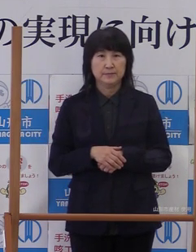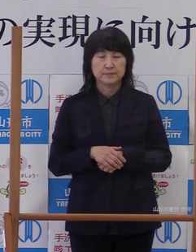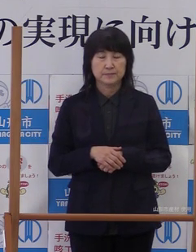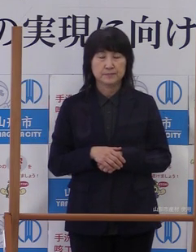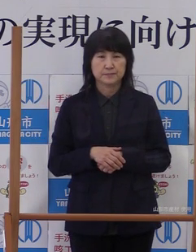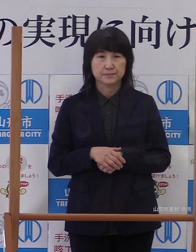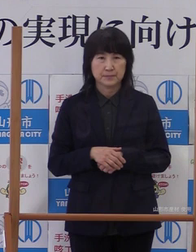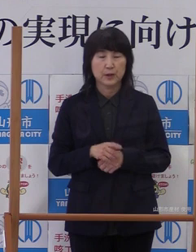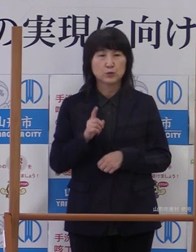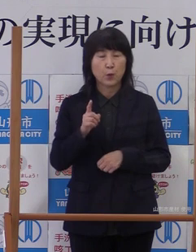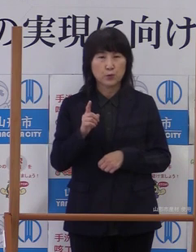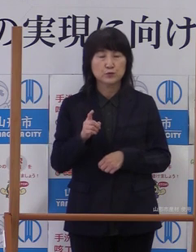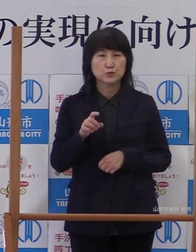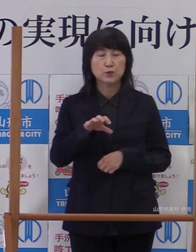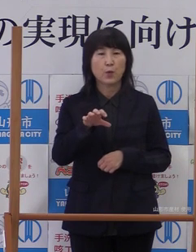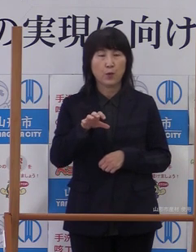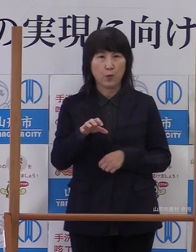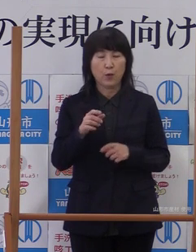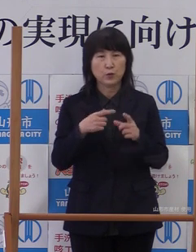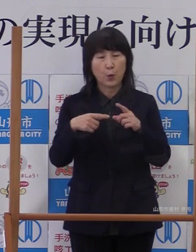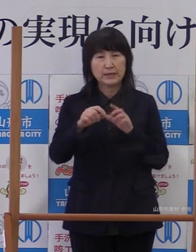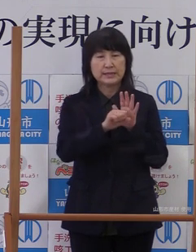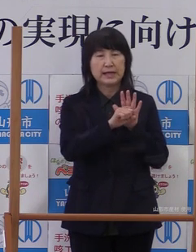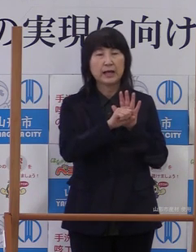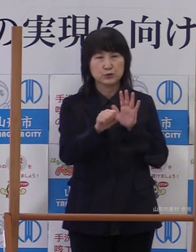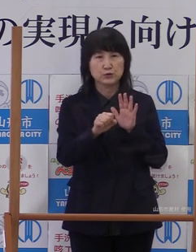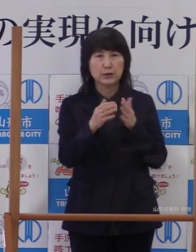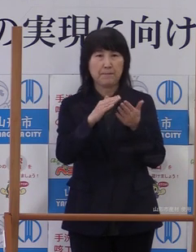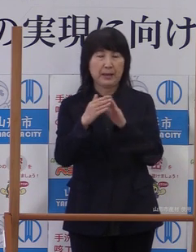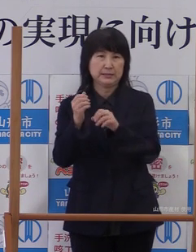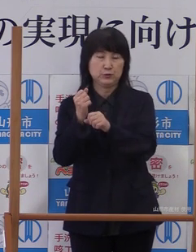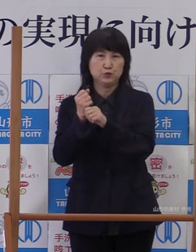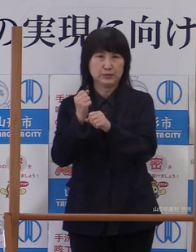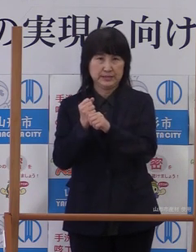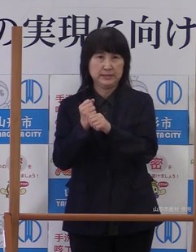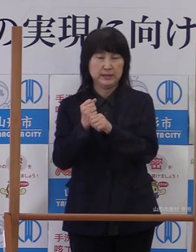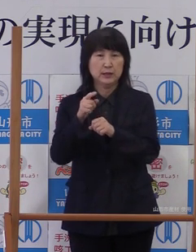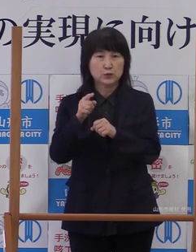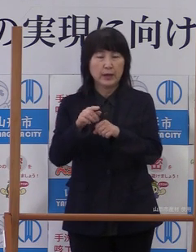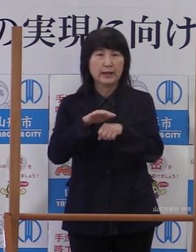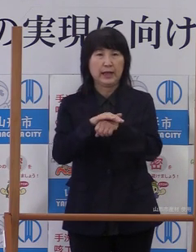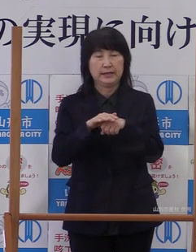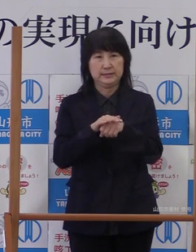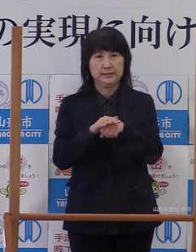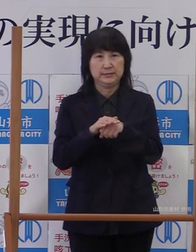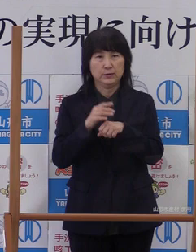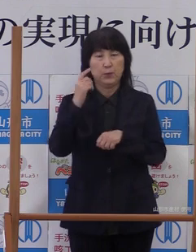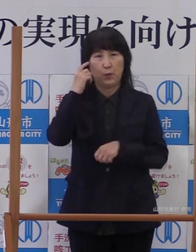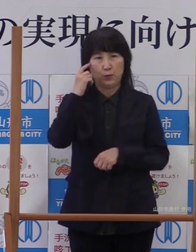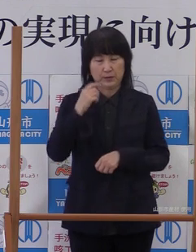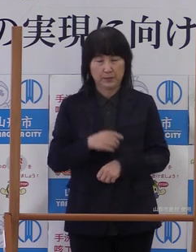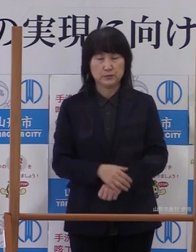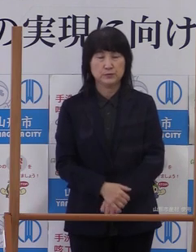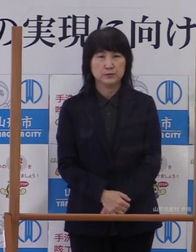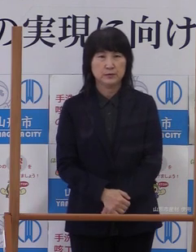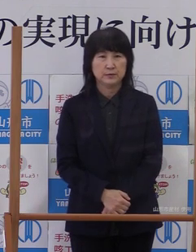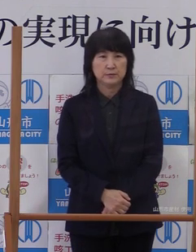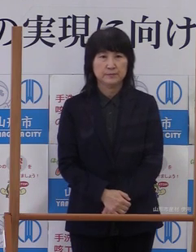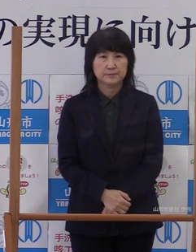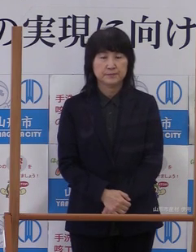ありまして、そうしたところをより生かしていくような街づくり、ここが大事なのというふうに思います。